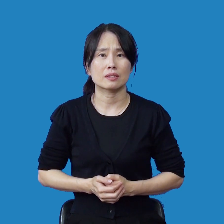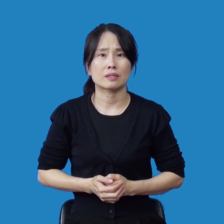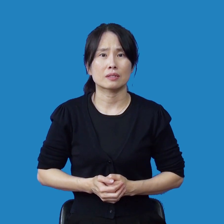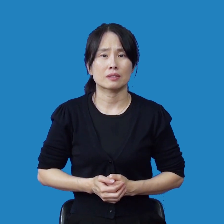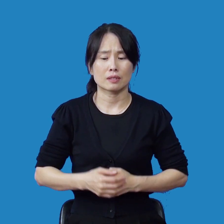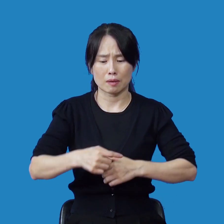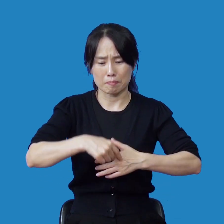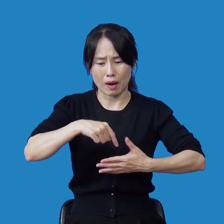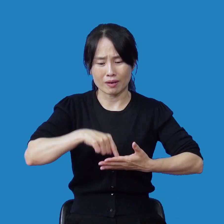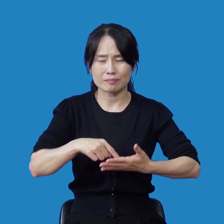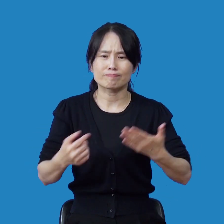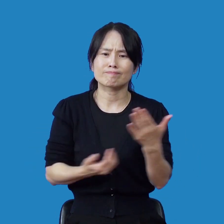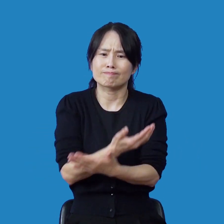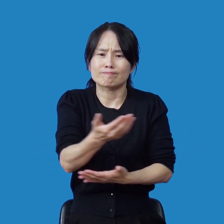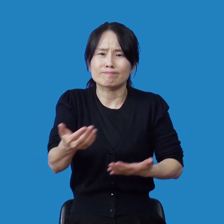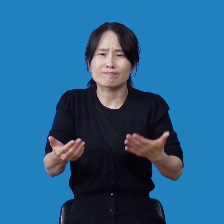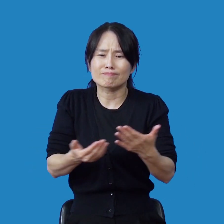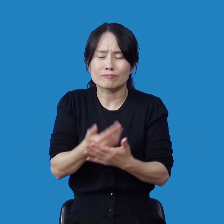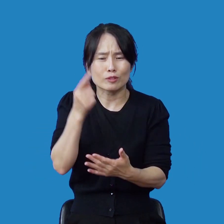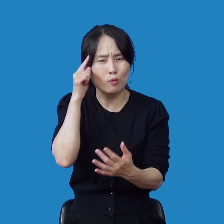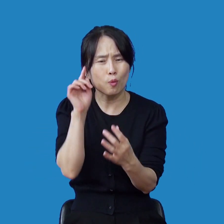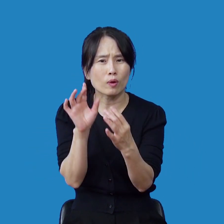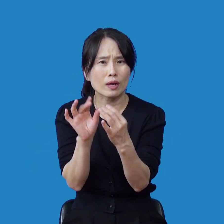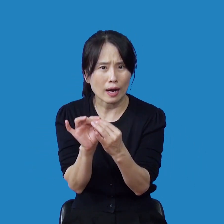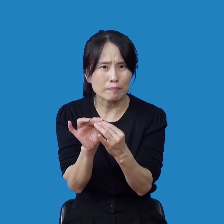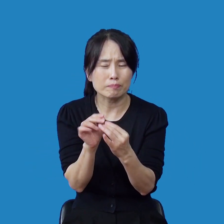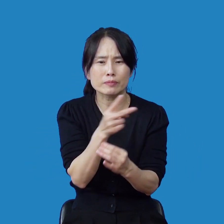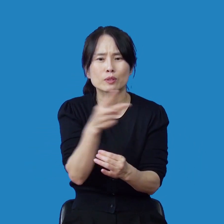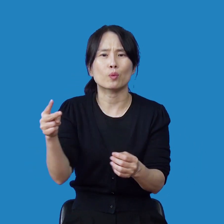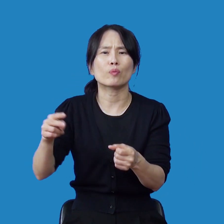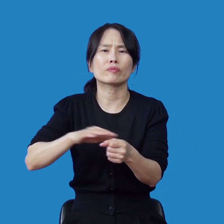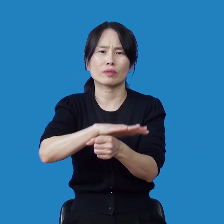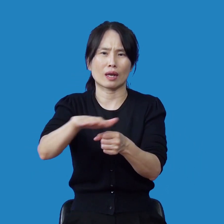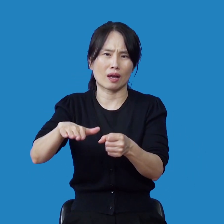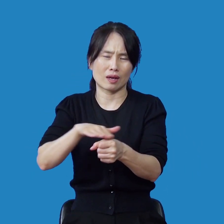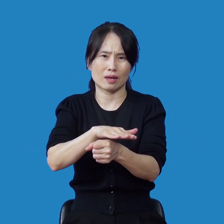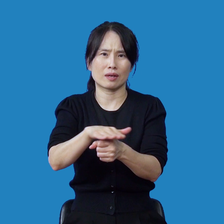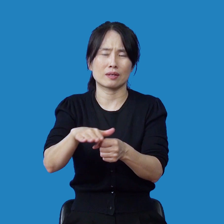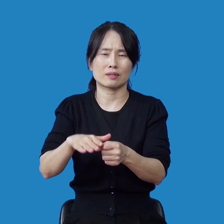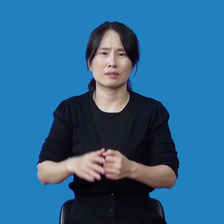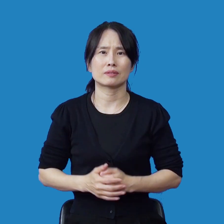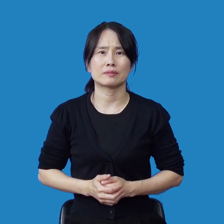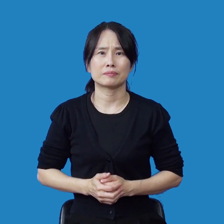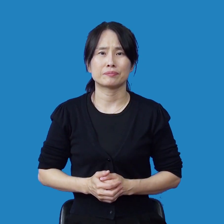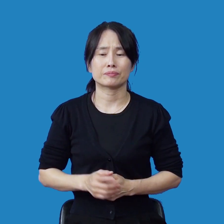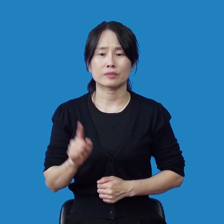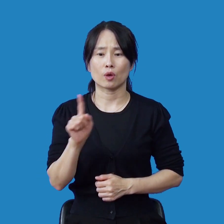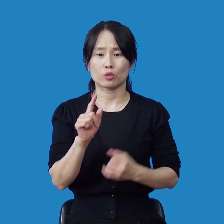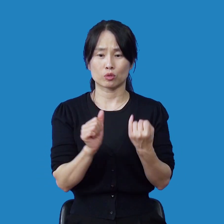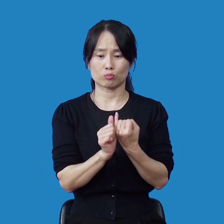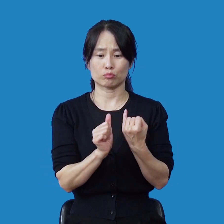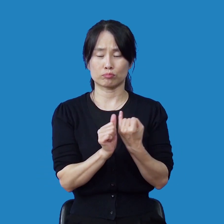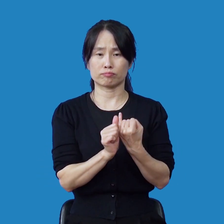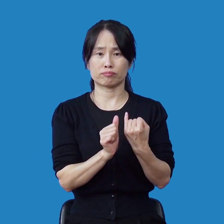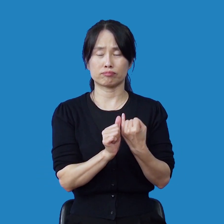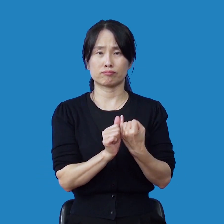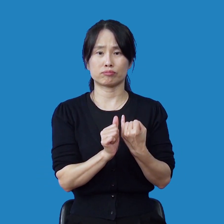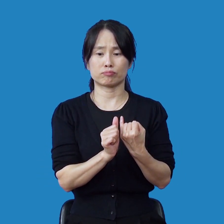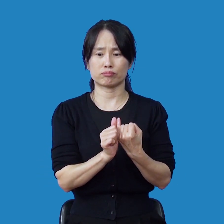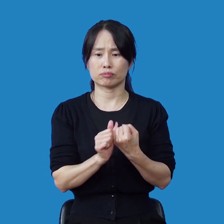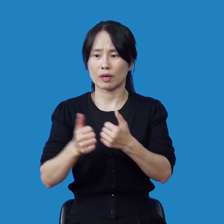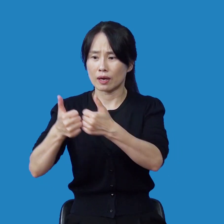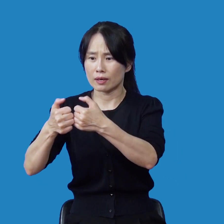마음을 나누고 공감하는 것이 사랑이라는 말입니다. 어떤 부부가